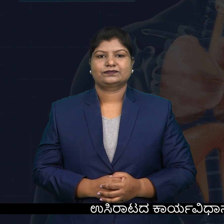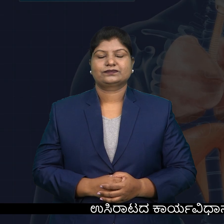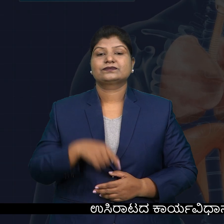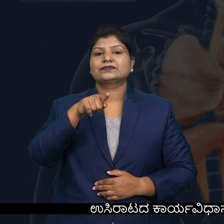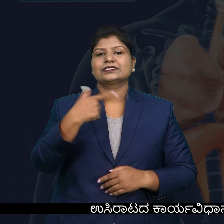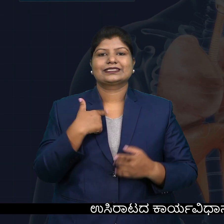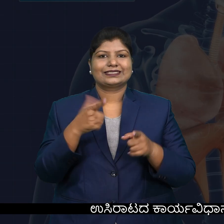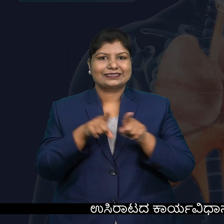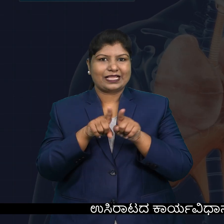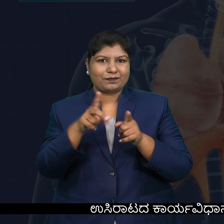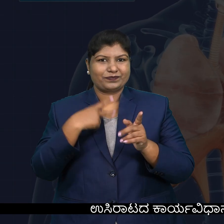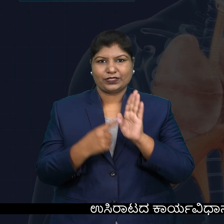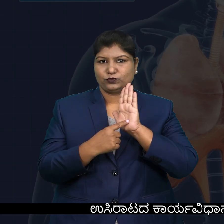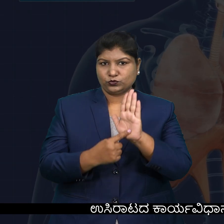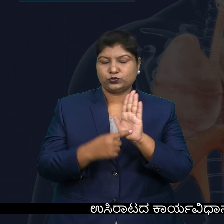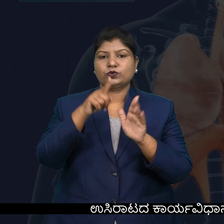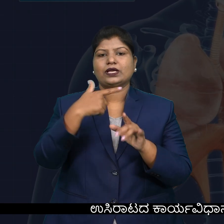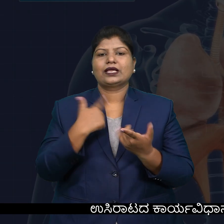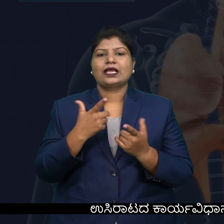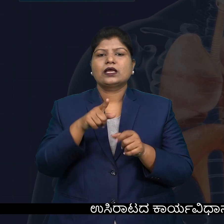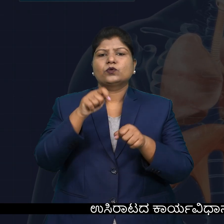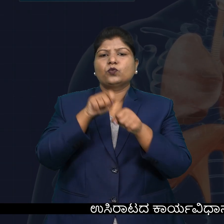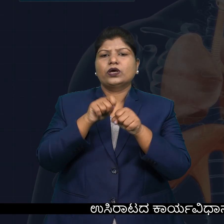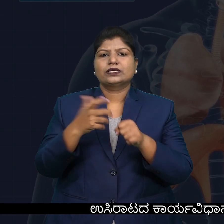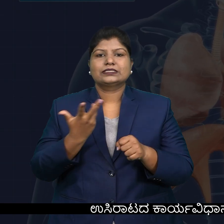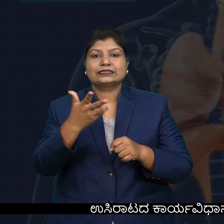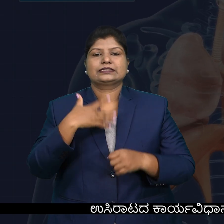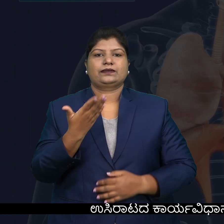ಉಸಿರಾಟದ ಕಾರ್ಯವಿಧಾನವನ್ನು ತೋರಿಸುವ ಚಟುವಟಿಕೆ,